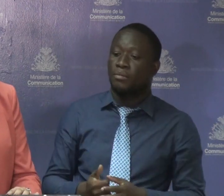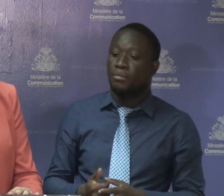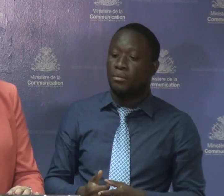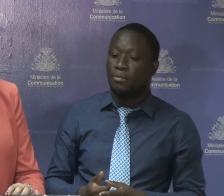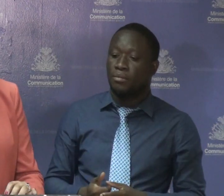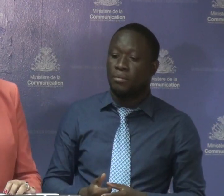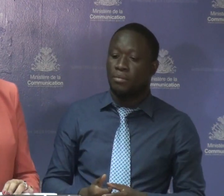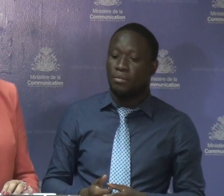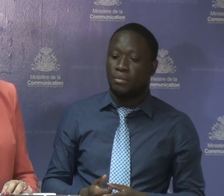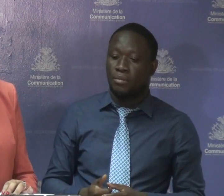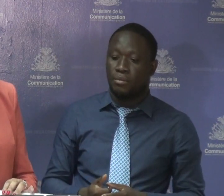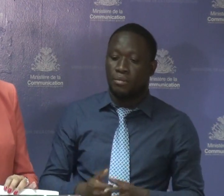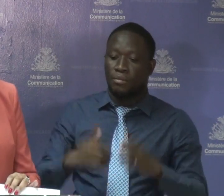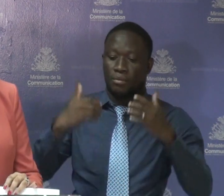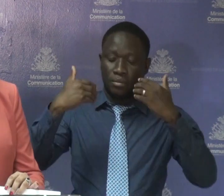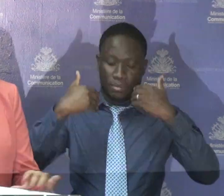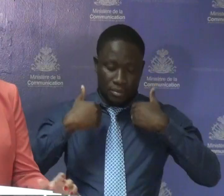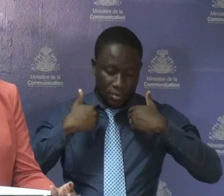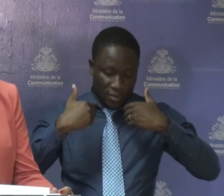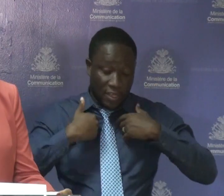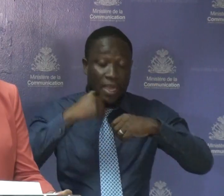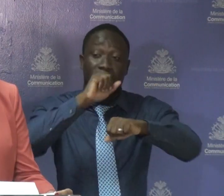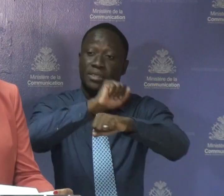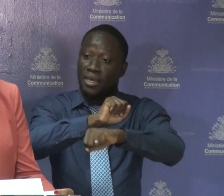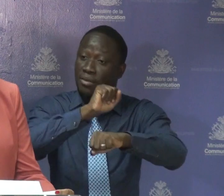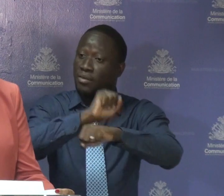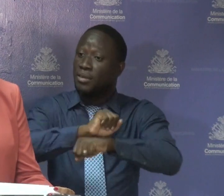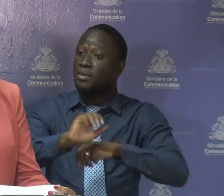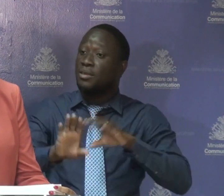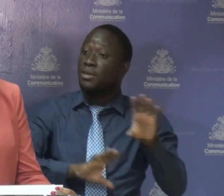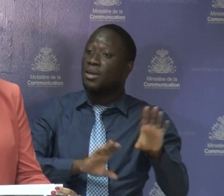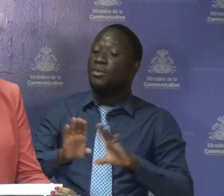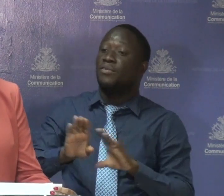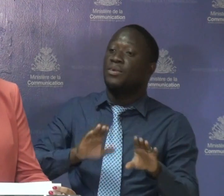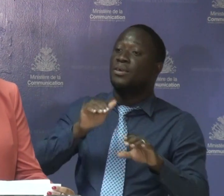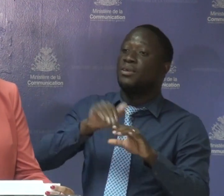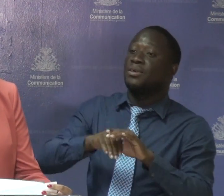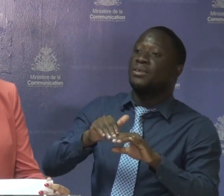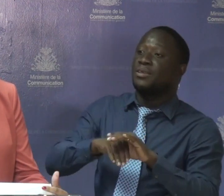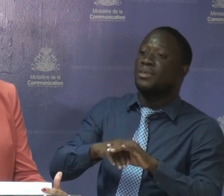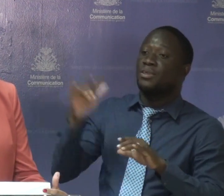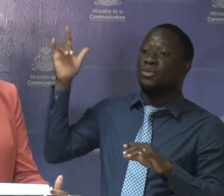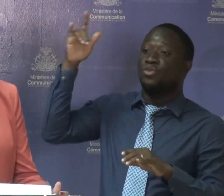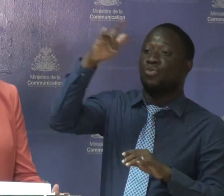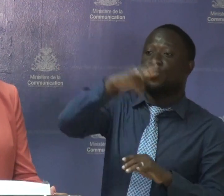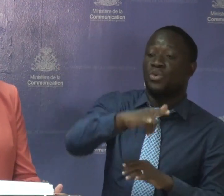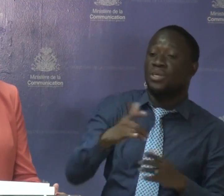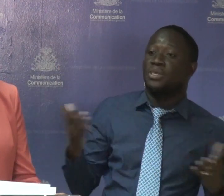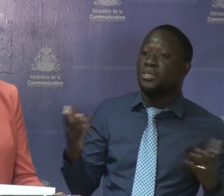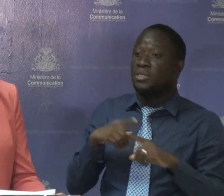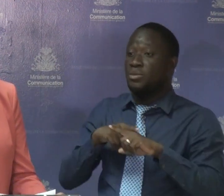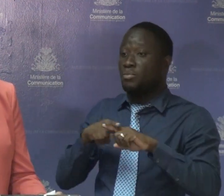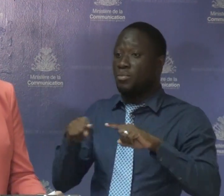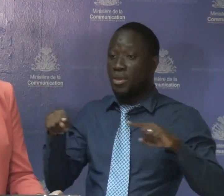oui, que gagner travail qu'a fait au niveau du secteur touristique. Mais